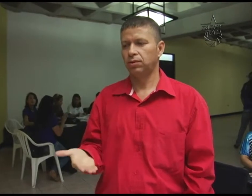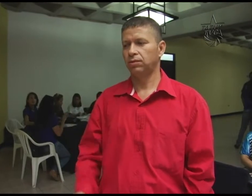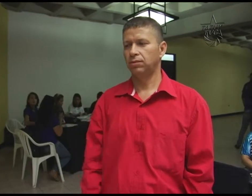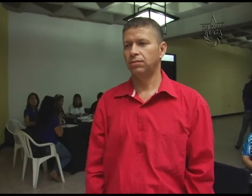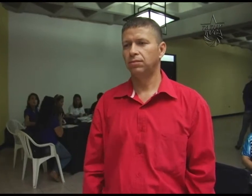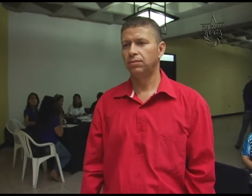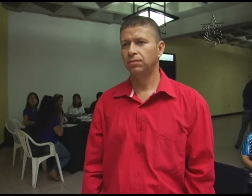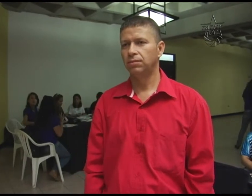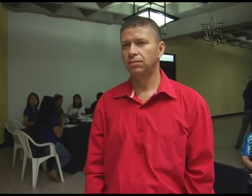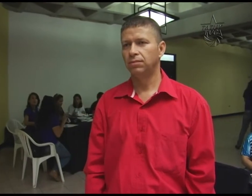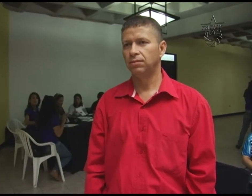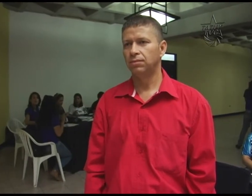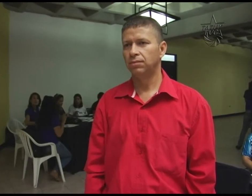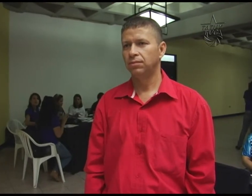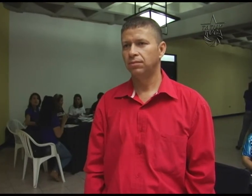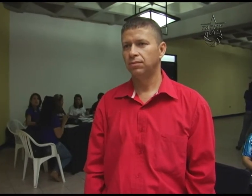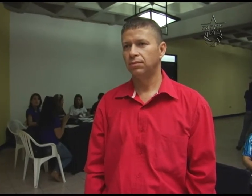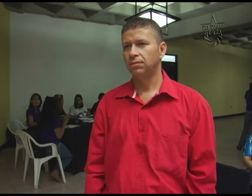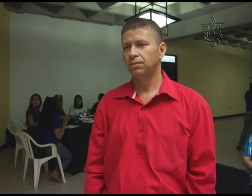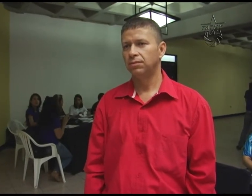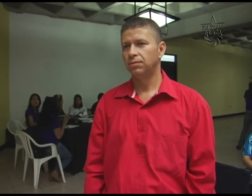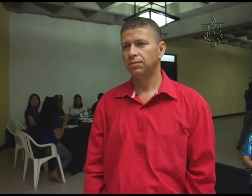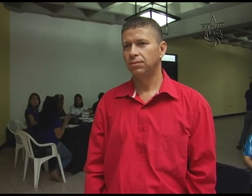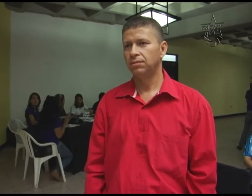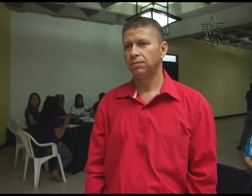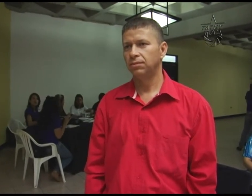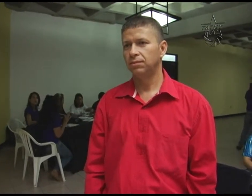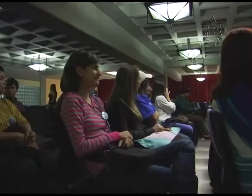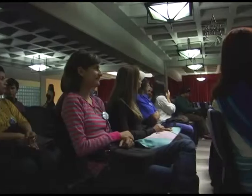que queremos plantear hoy en las distintas ponencias que vamos a tener.